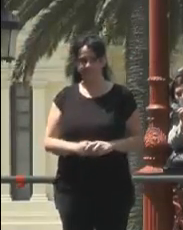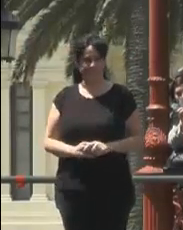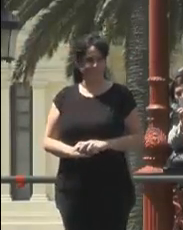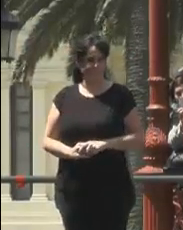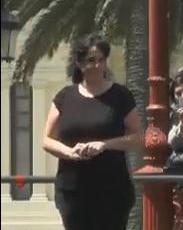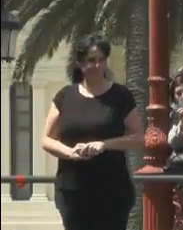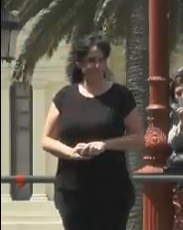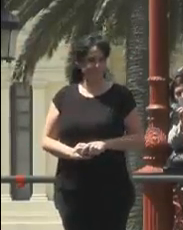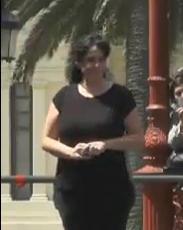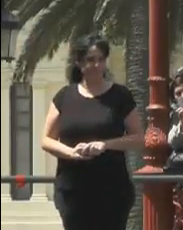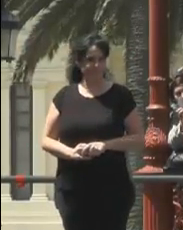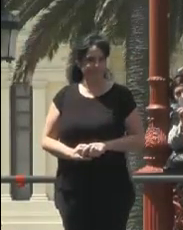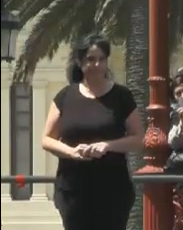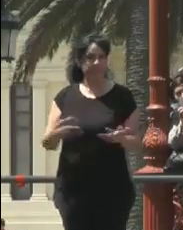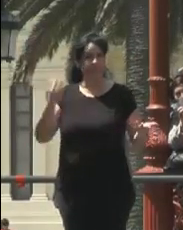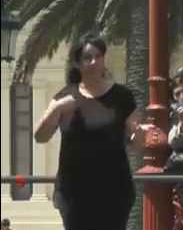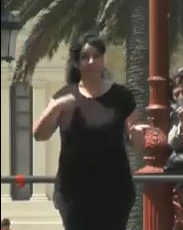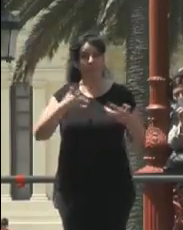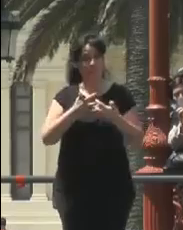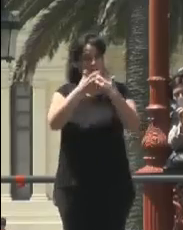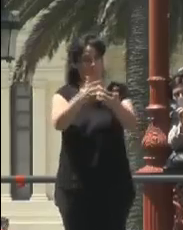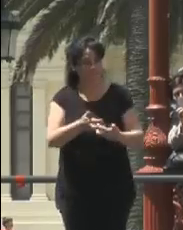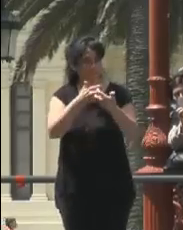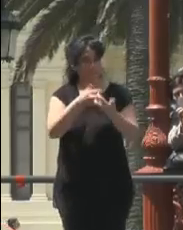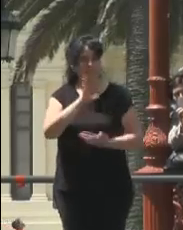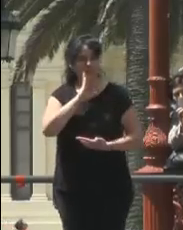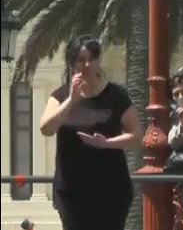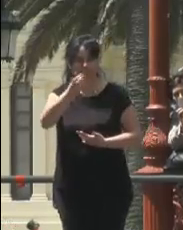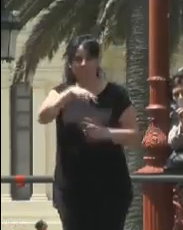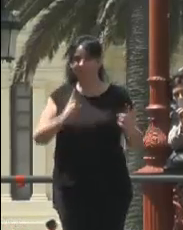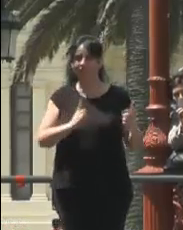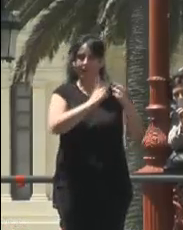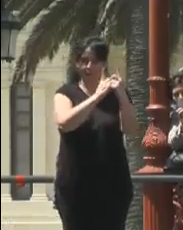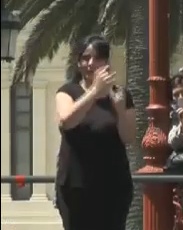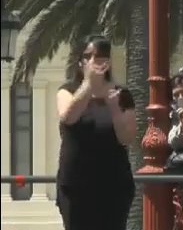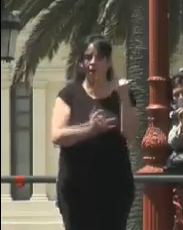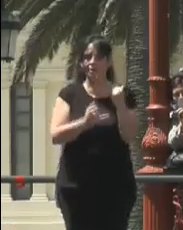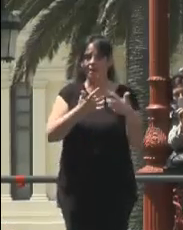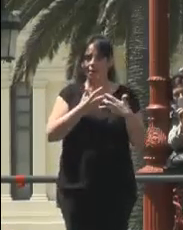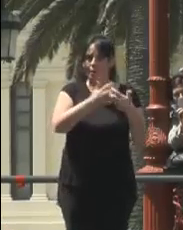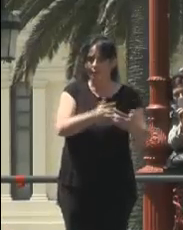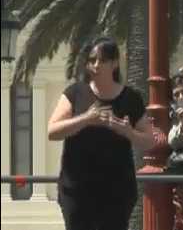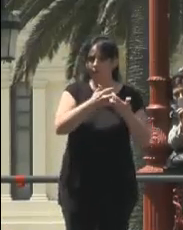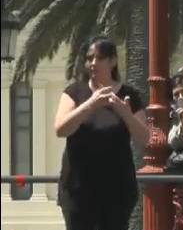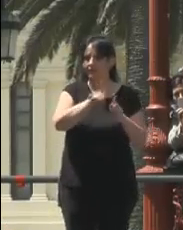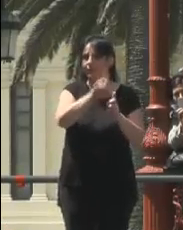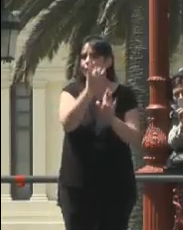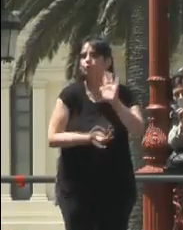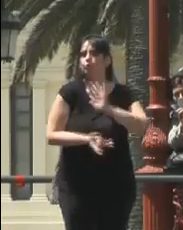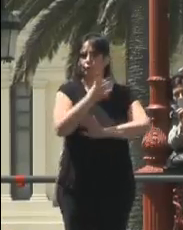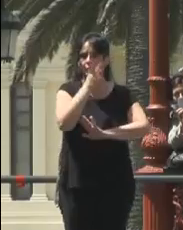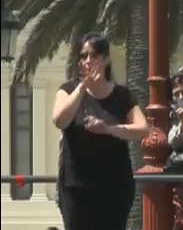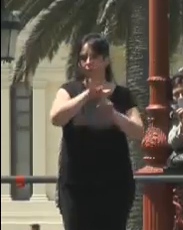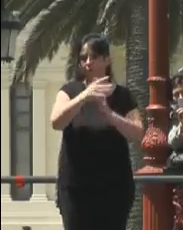Estas luchas de las que hablaba, en las que nos hemos encontrado, son luchas que no han nacido en el vacío. Son luchas que han nacido de